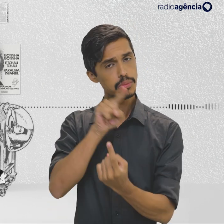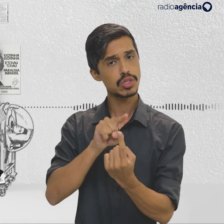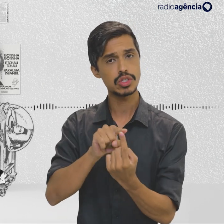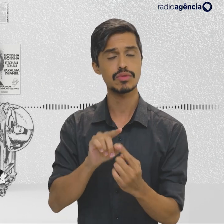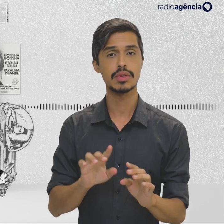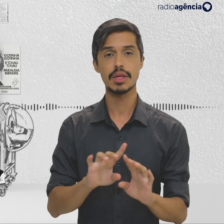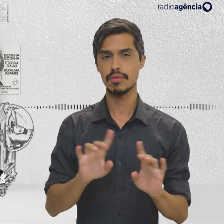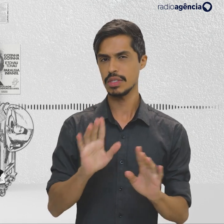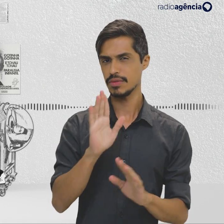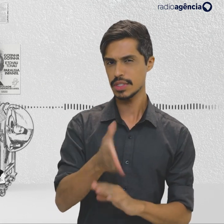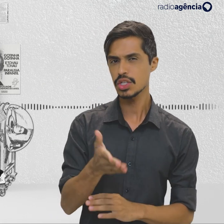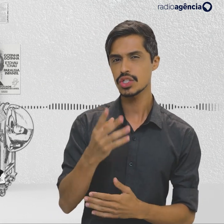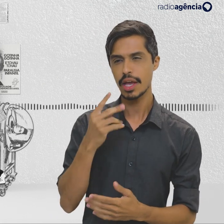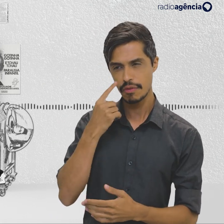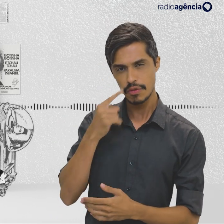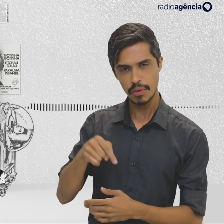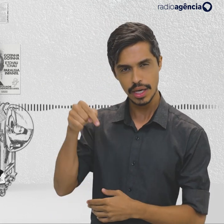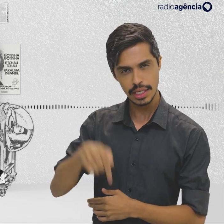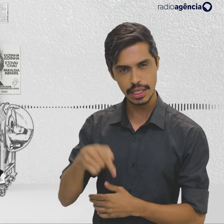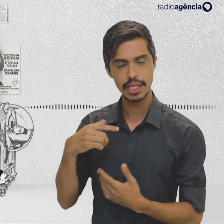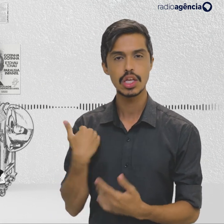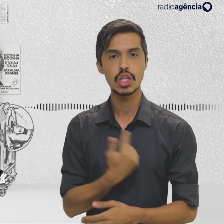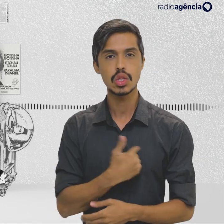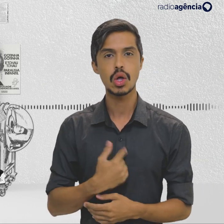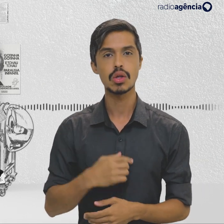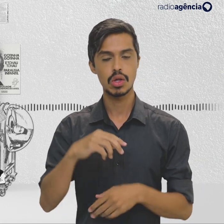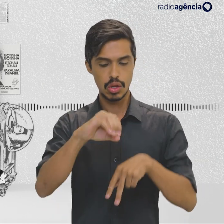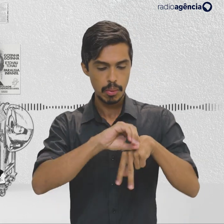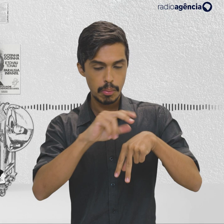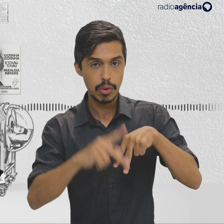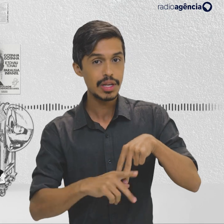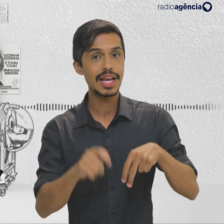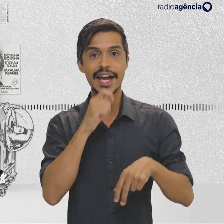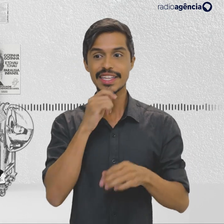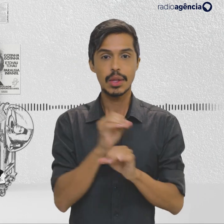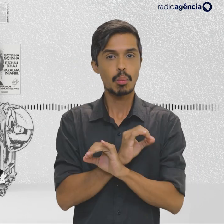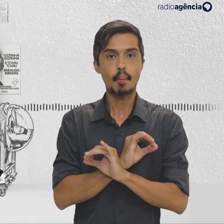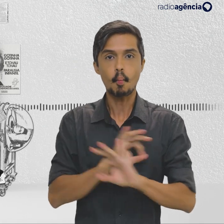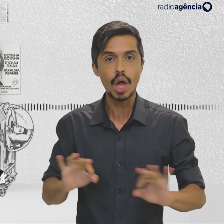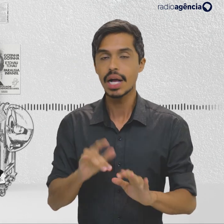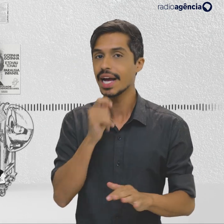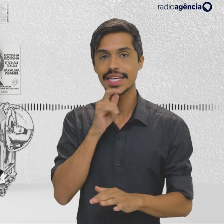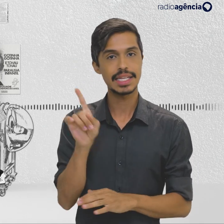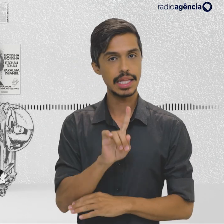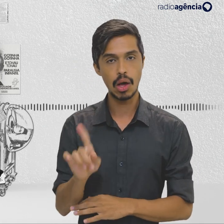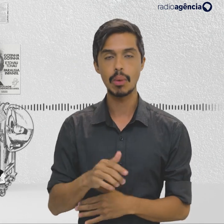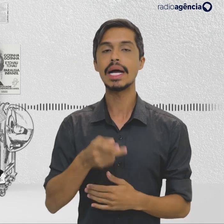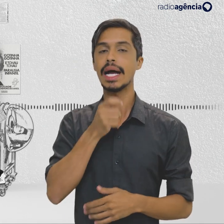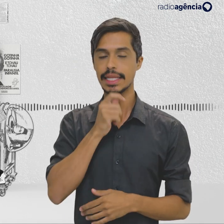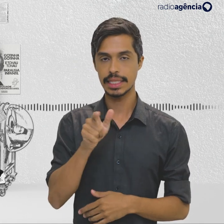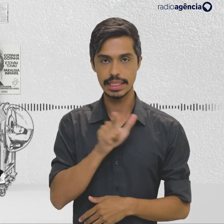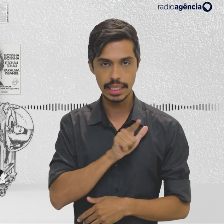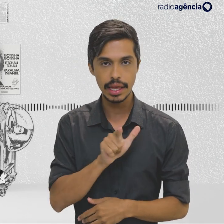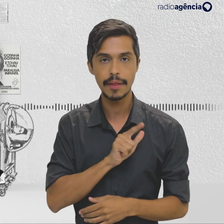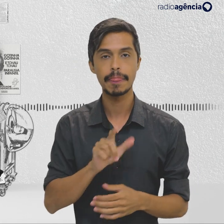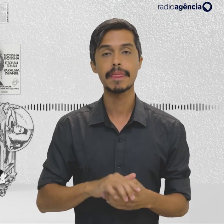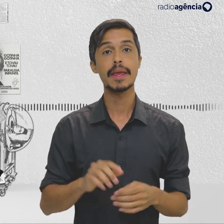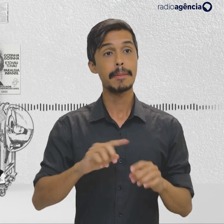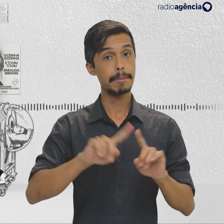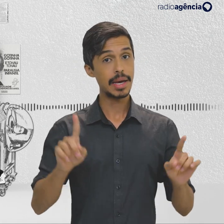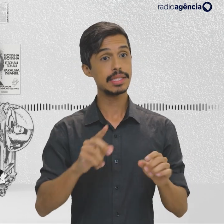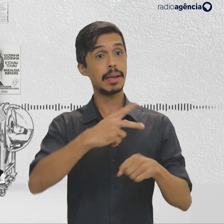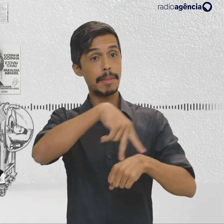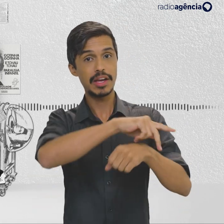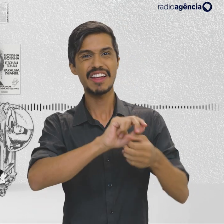95% você já ouviu aqui no sala de vacina que a pólio ainda não Foi extinta do planeta Apesar da grande maioria dos